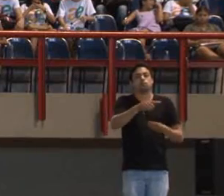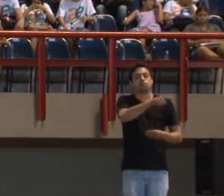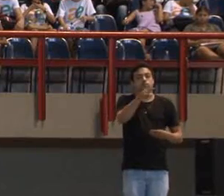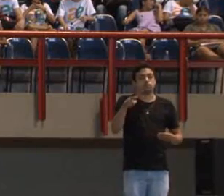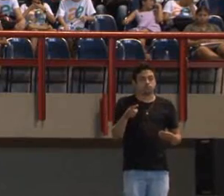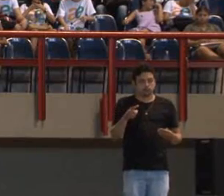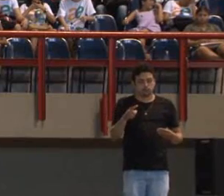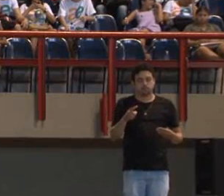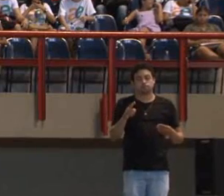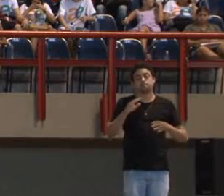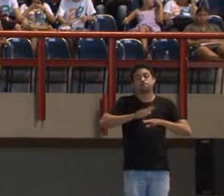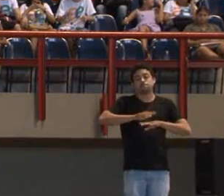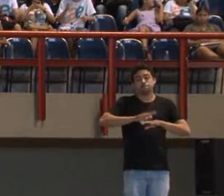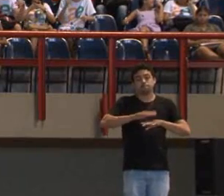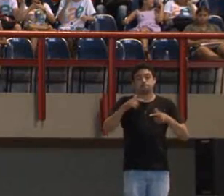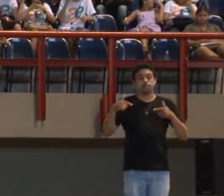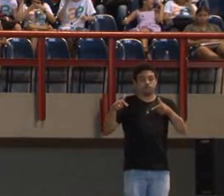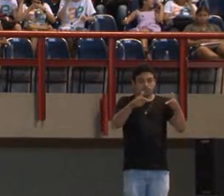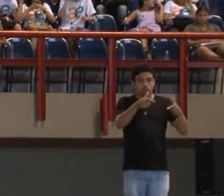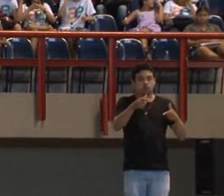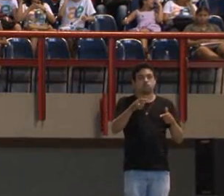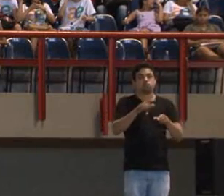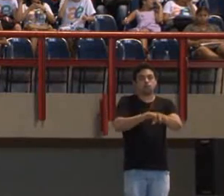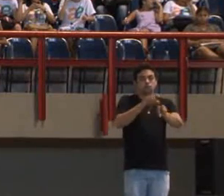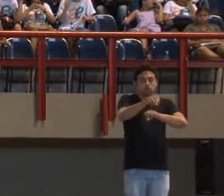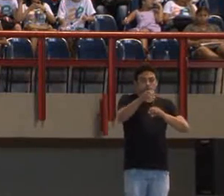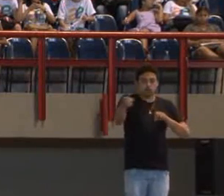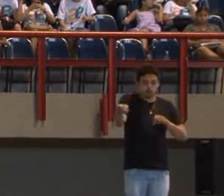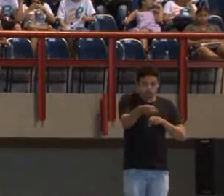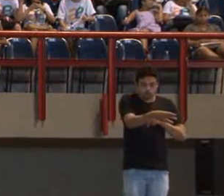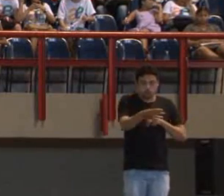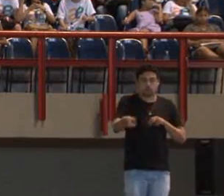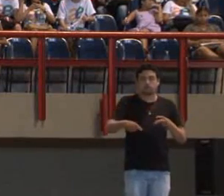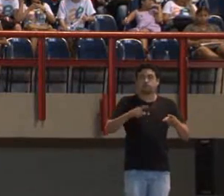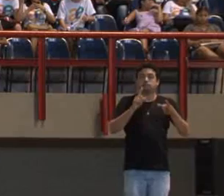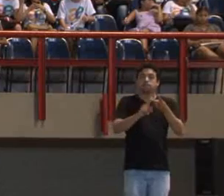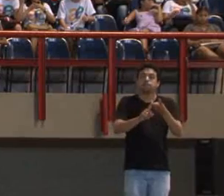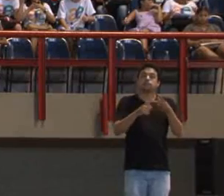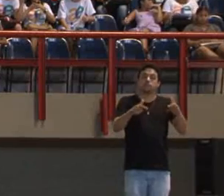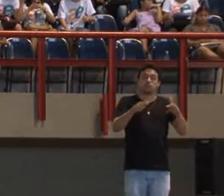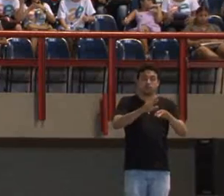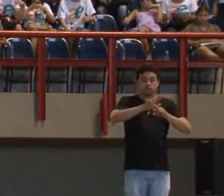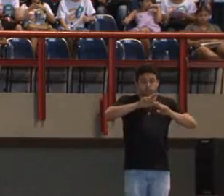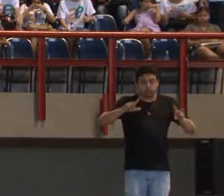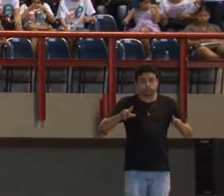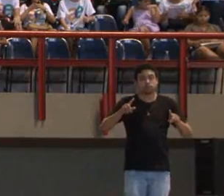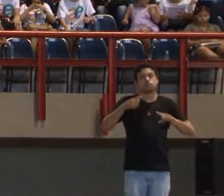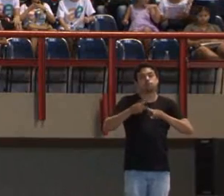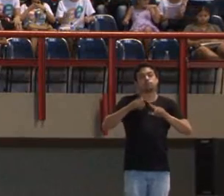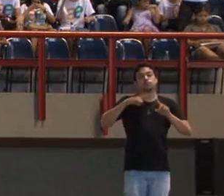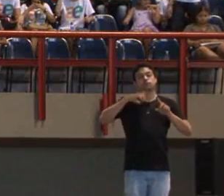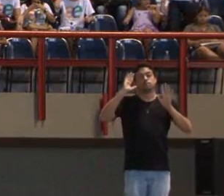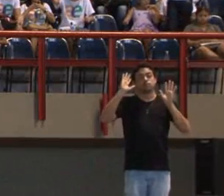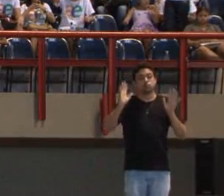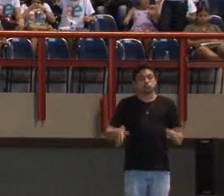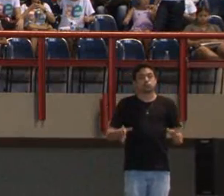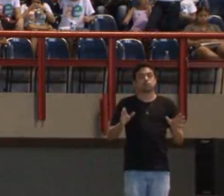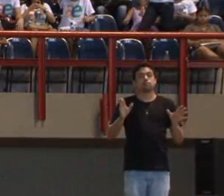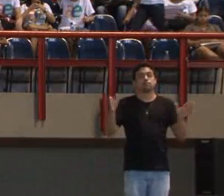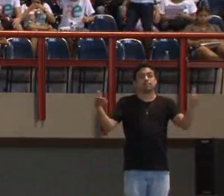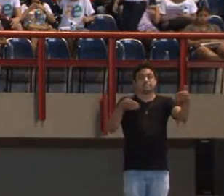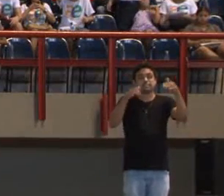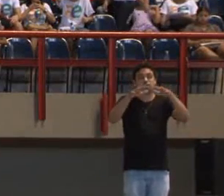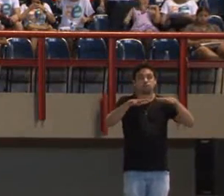vocês? É um trabalho para uma nova educação, é um trabalho diferente, porque nós temos uma sala de